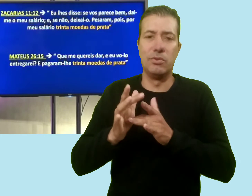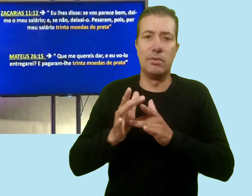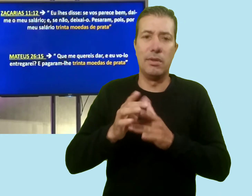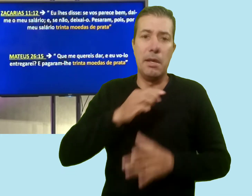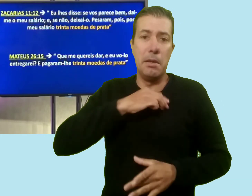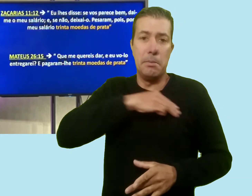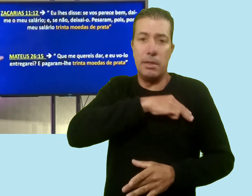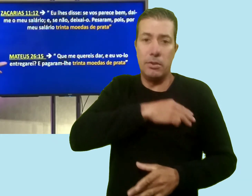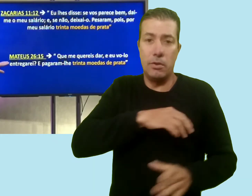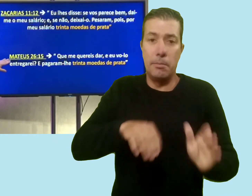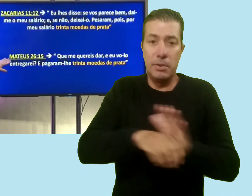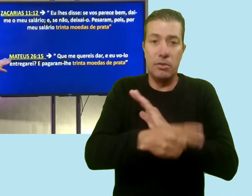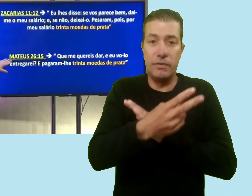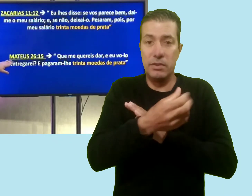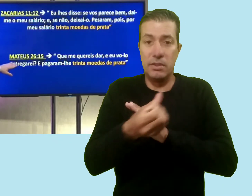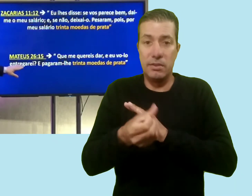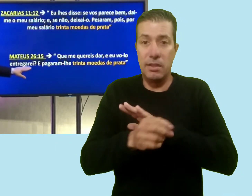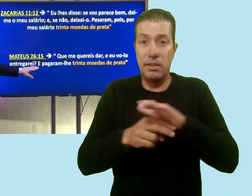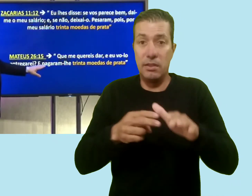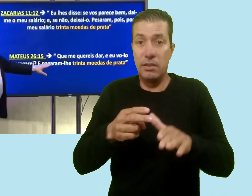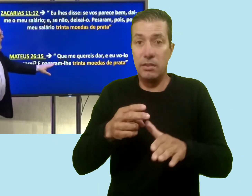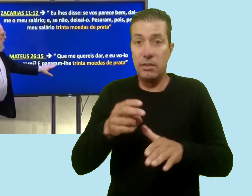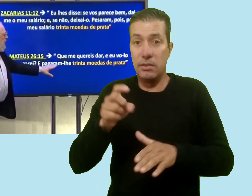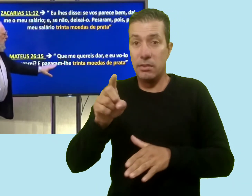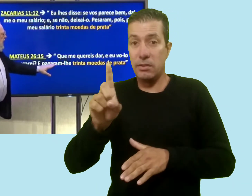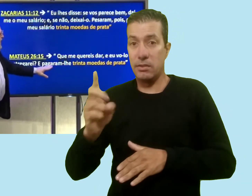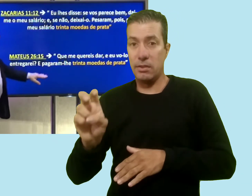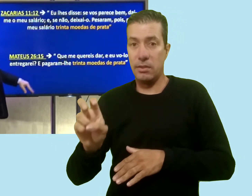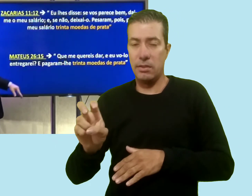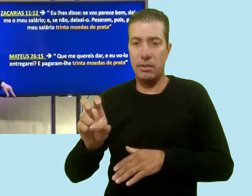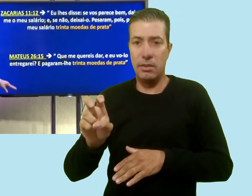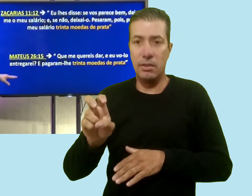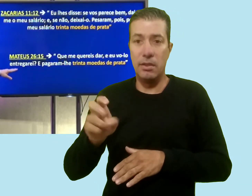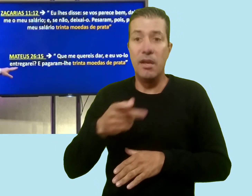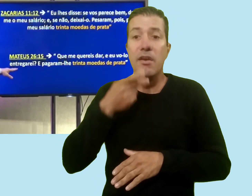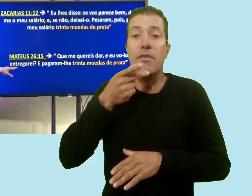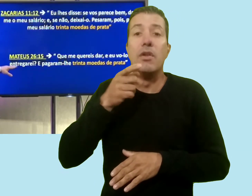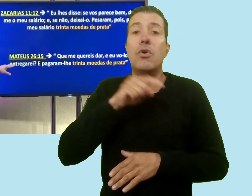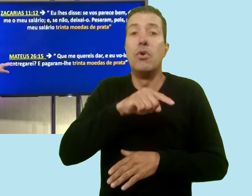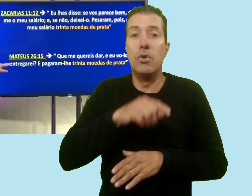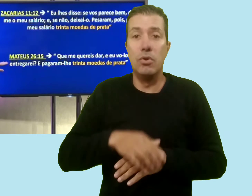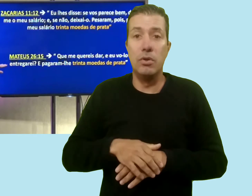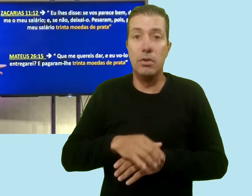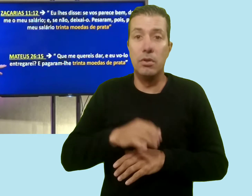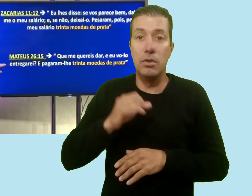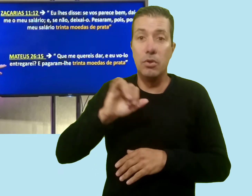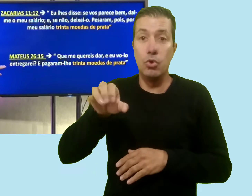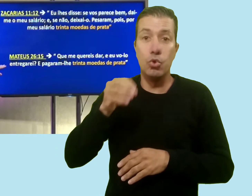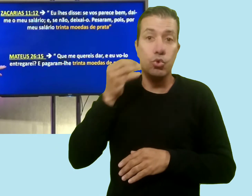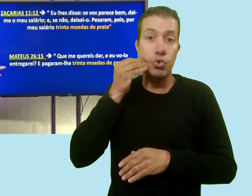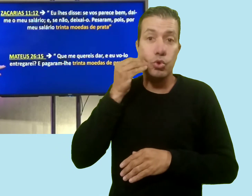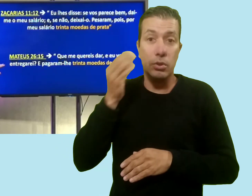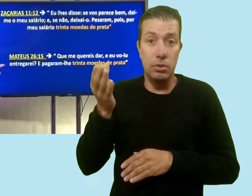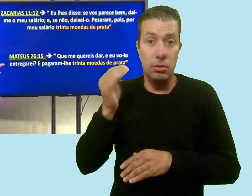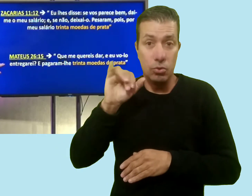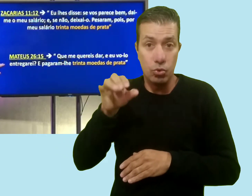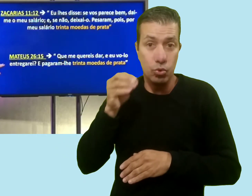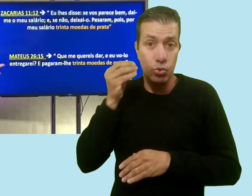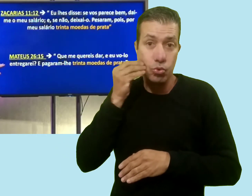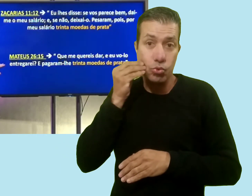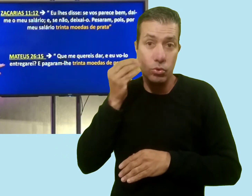aí. Mateus 26:15, que me quereis dar, e eu vou lhe entregarei. Sabe quem falou isso aqui?